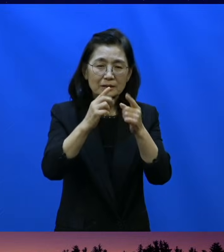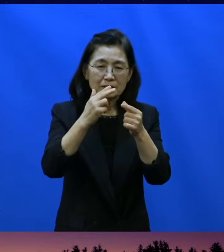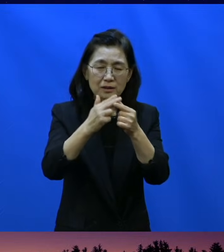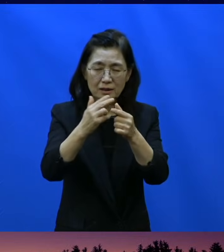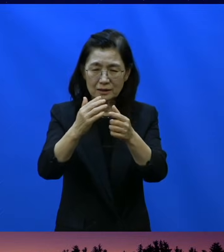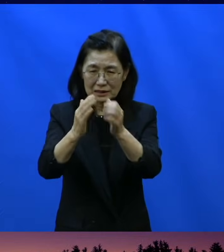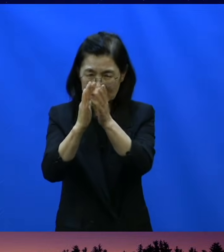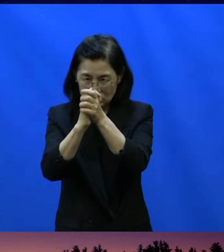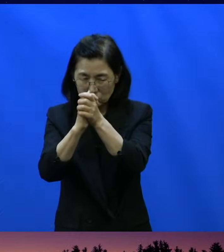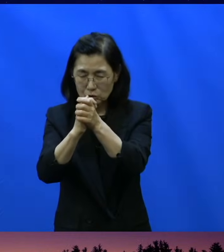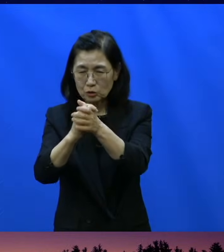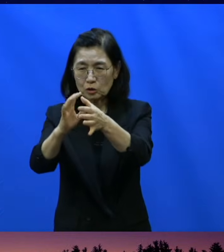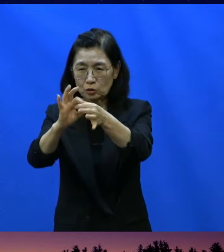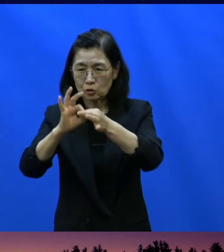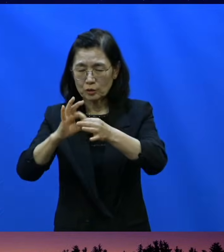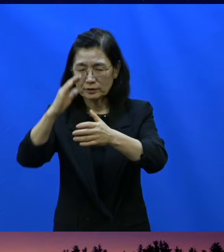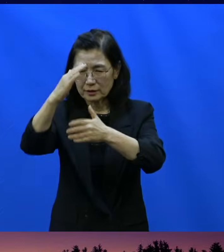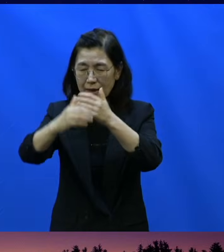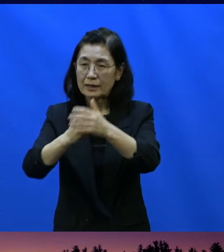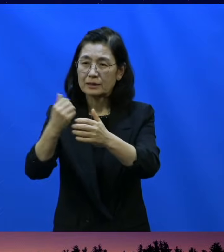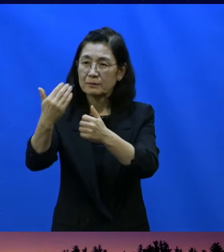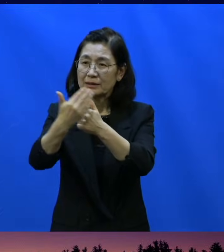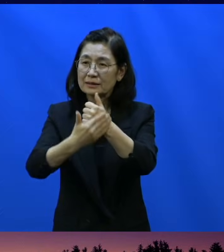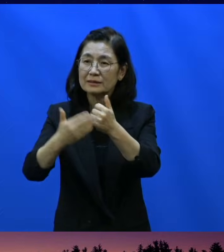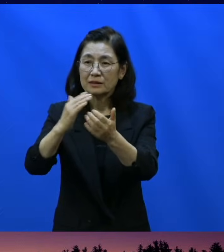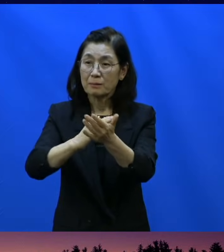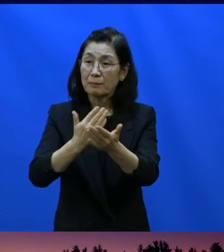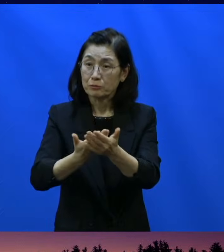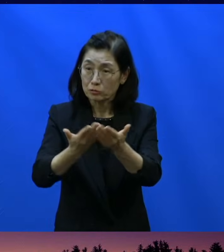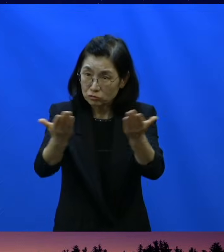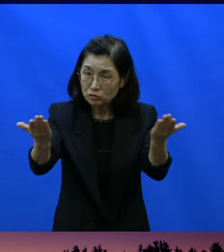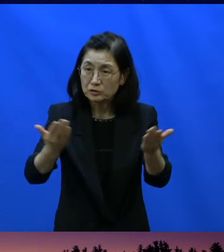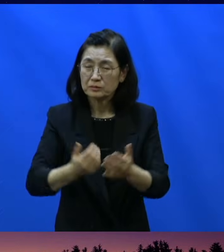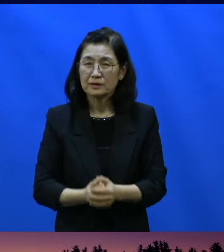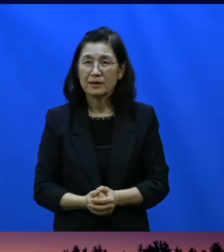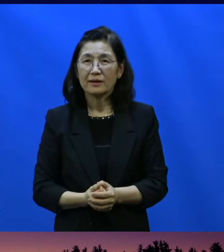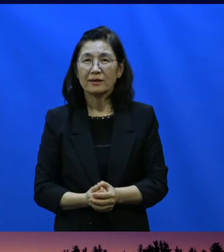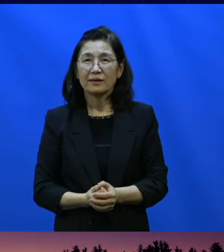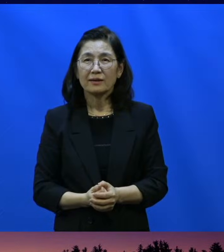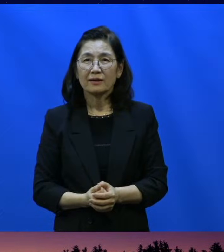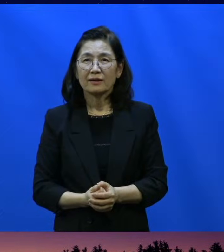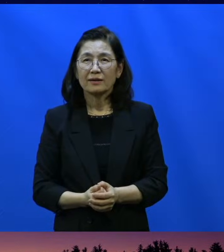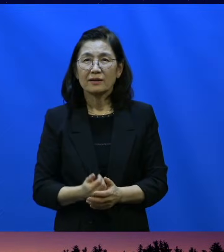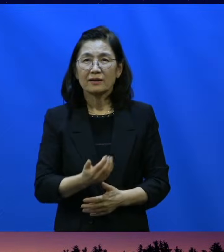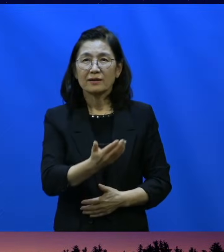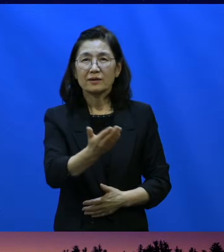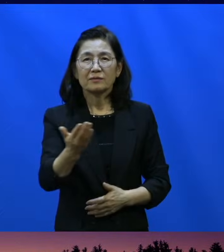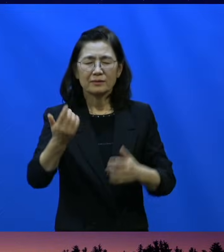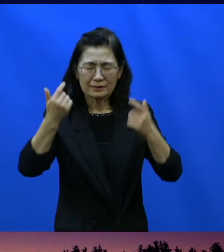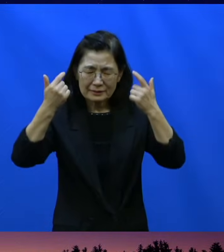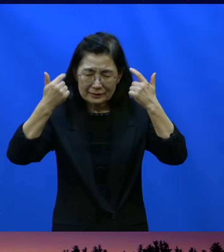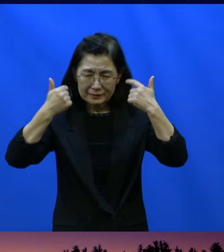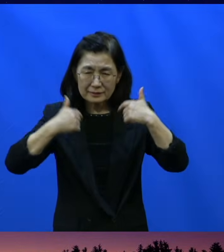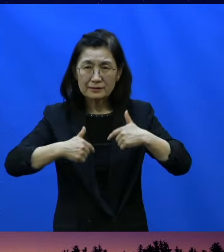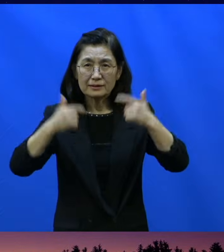베푸시고 또 그 은혜를 우리에게 알게 하시고 깨닫게 하시는, 그것을 여러분이 늘